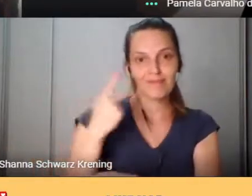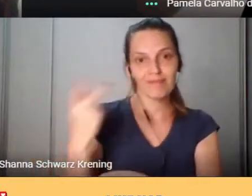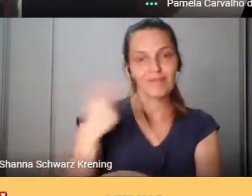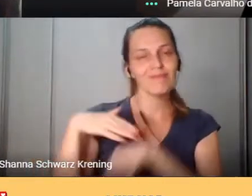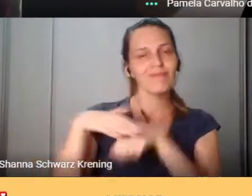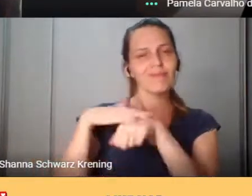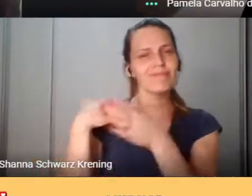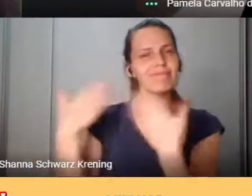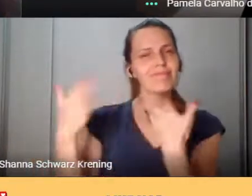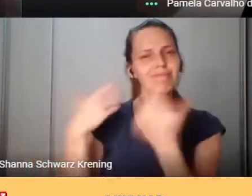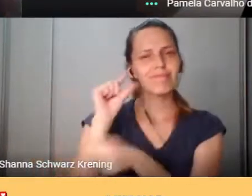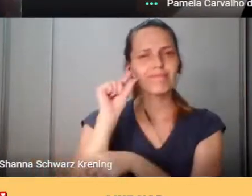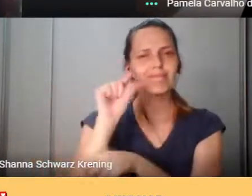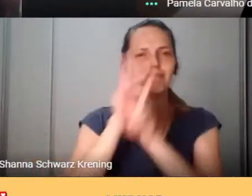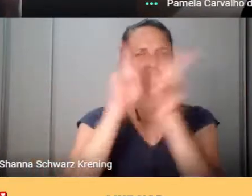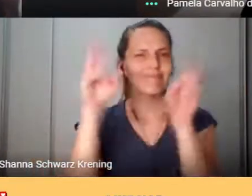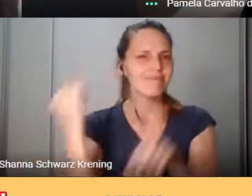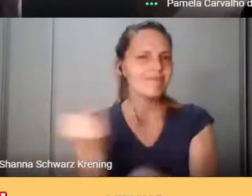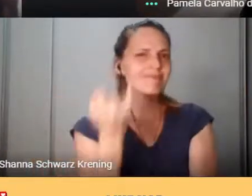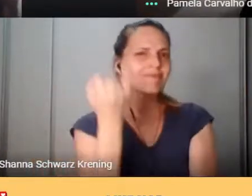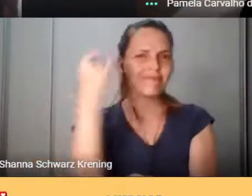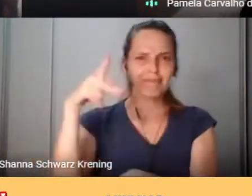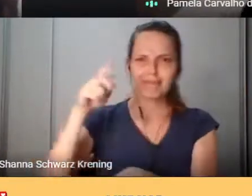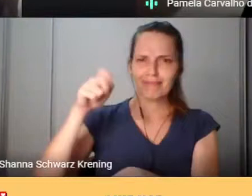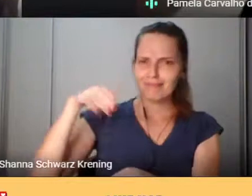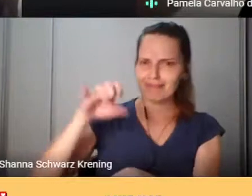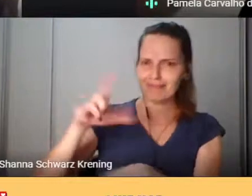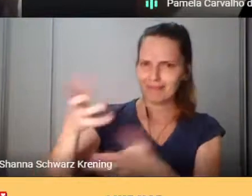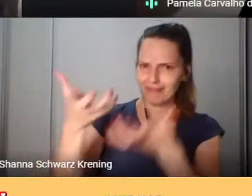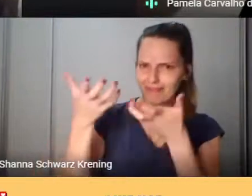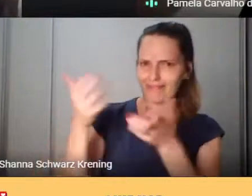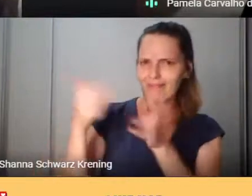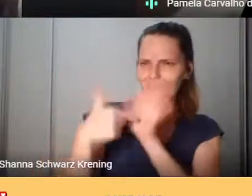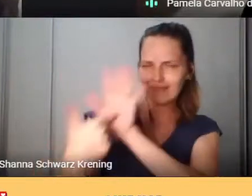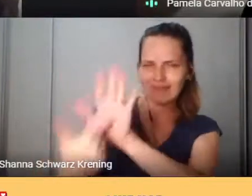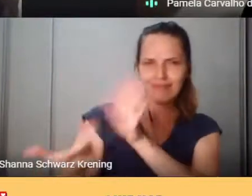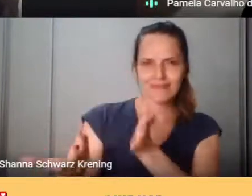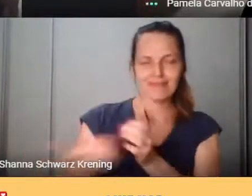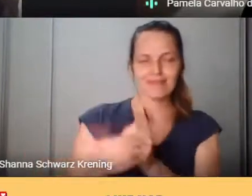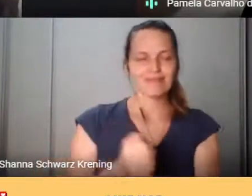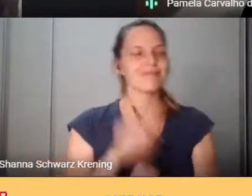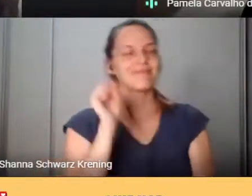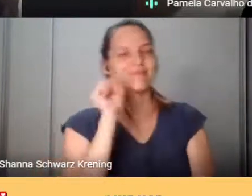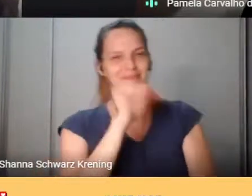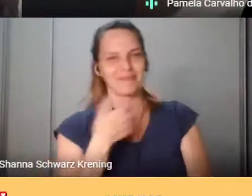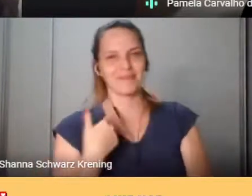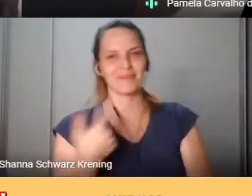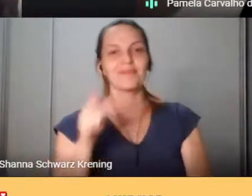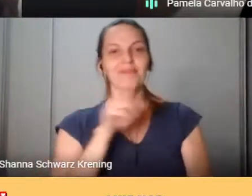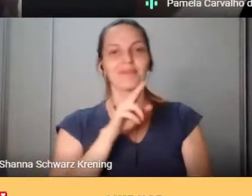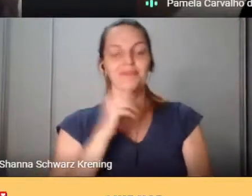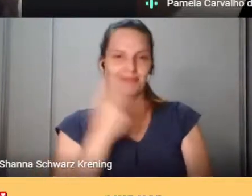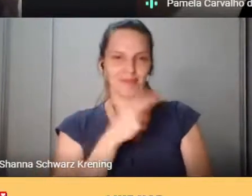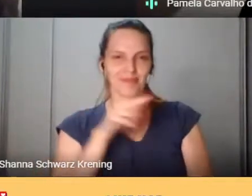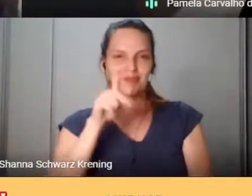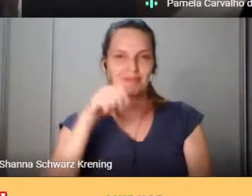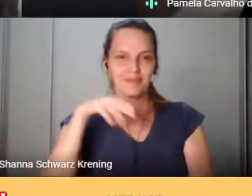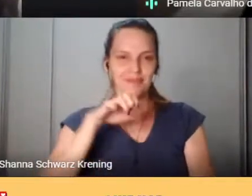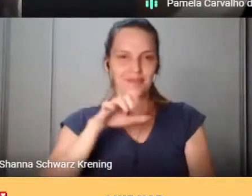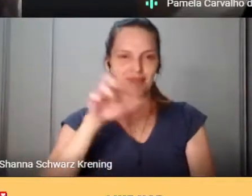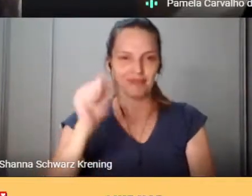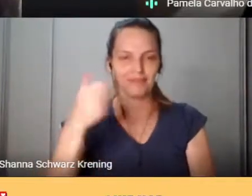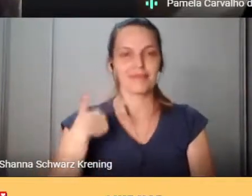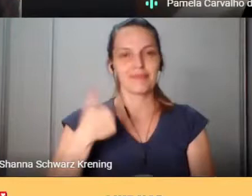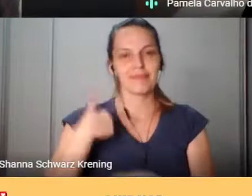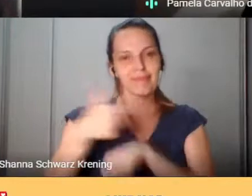bem importante. Pamela, queres te apresentar? Então, eu sou a Pamela, eu sou profissional da área de tecnologia